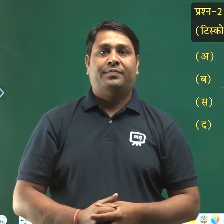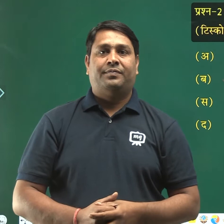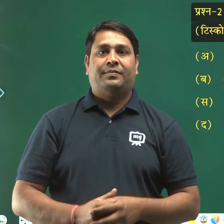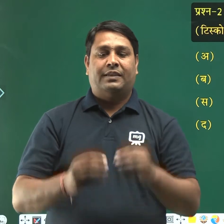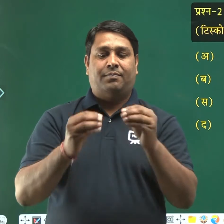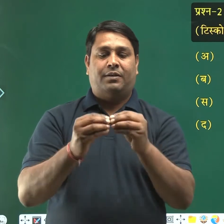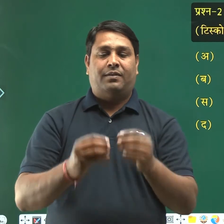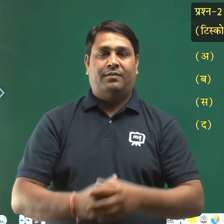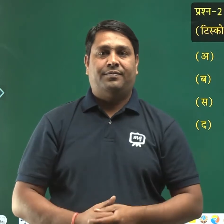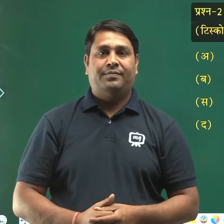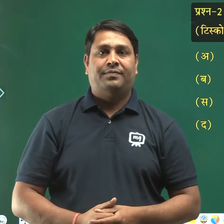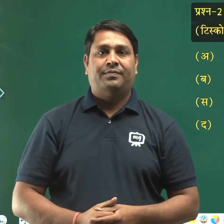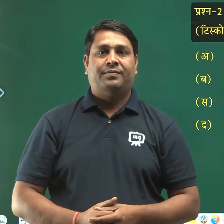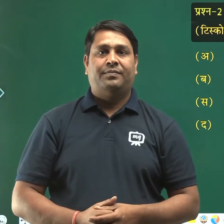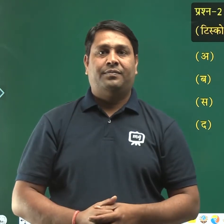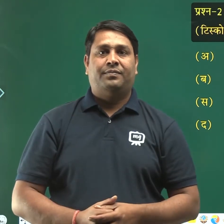बे